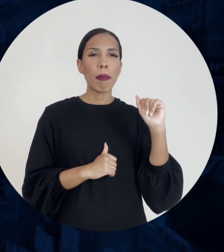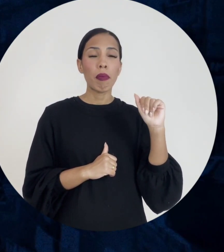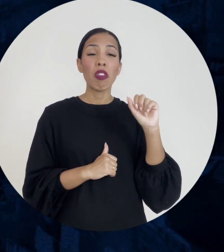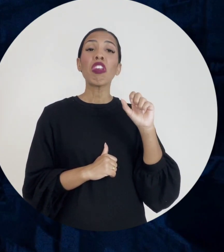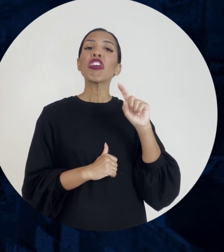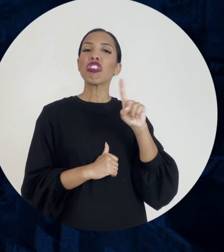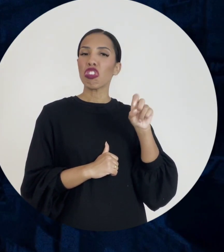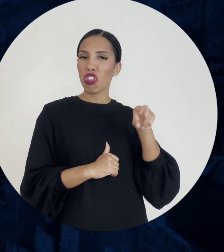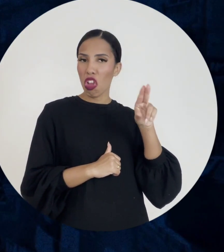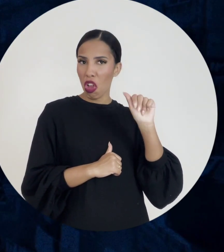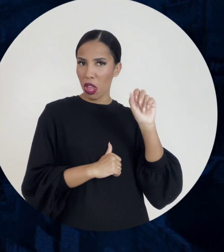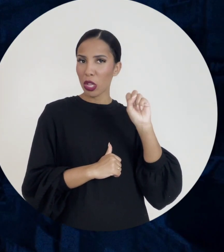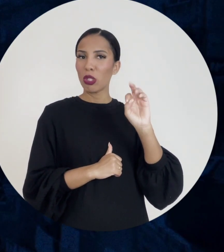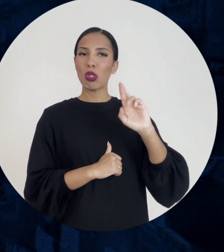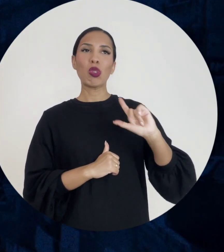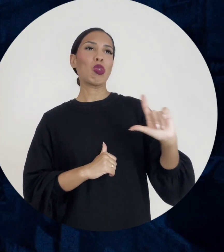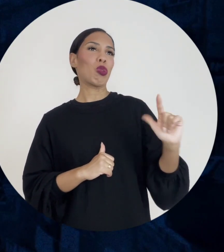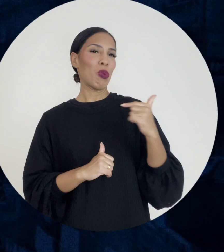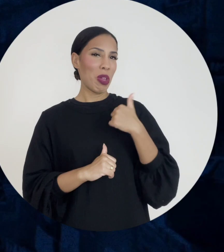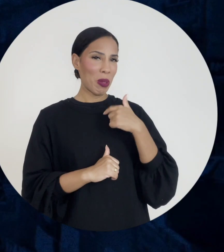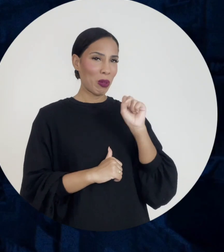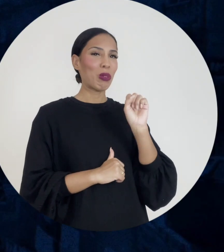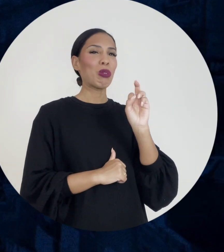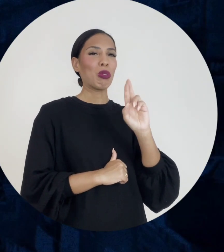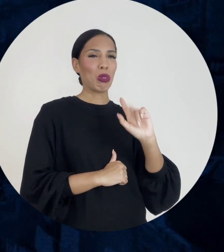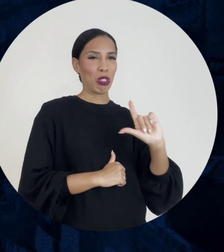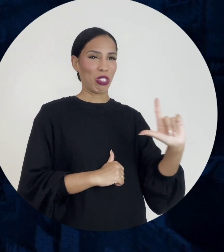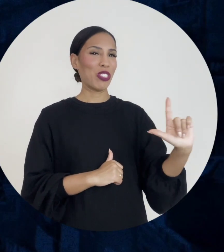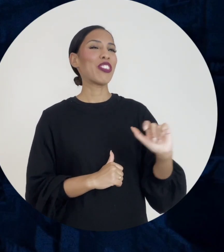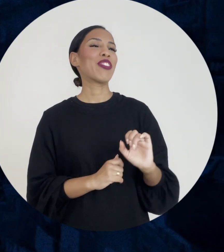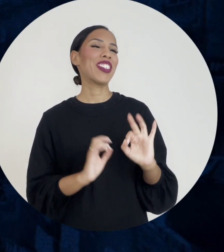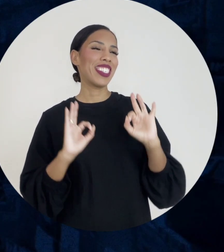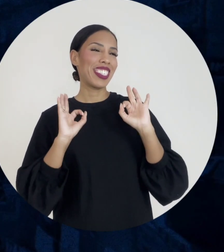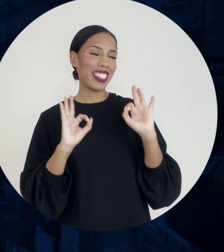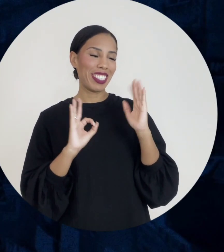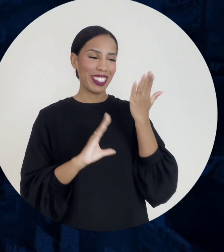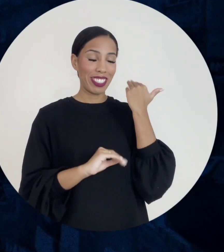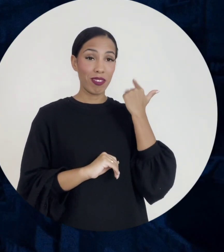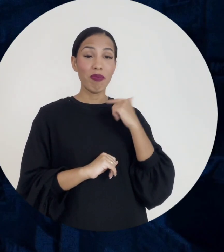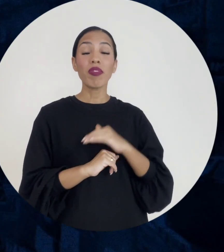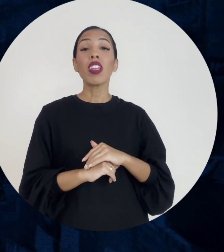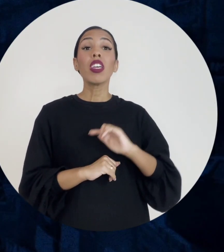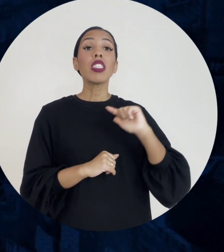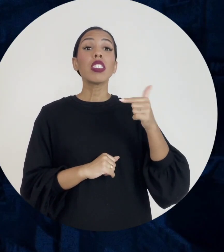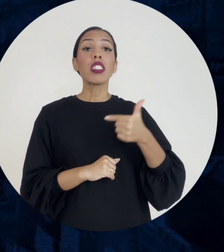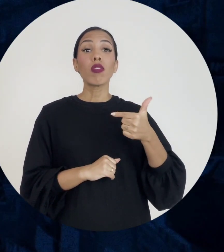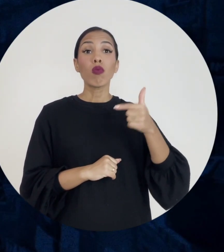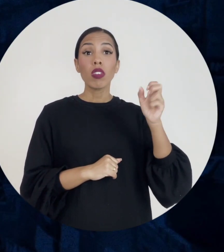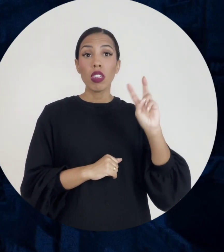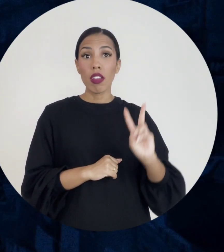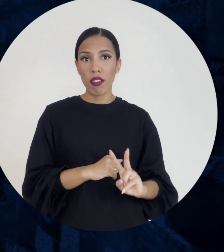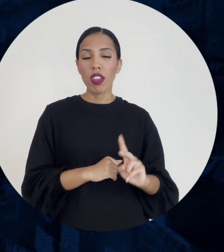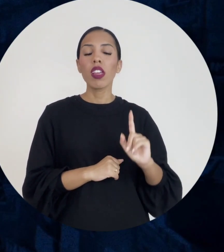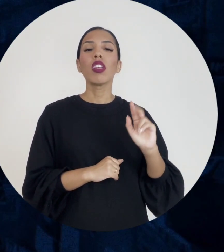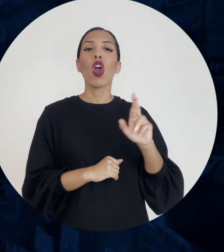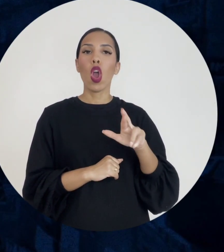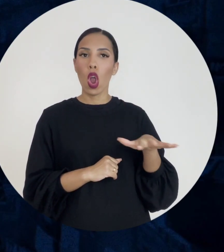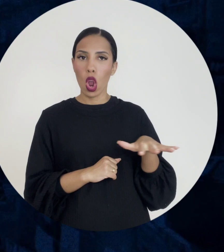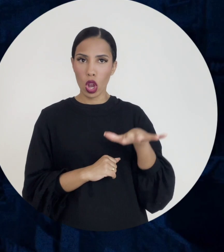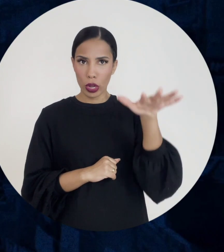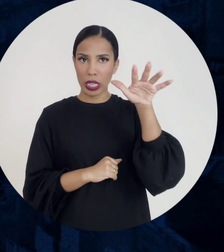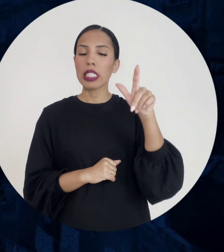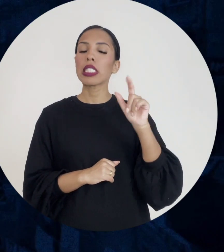Zona Sul, né? Garota Zona Sul, né? E aí, na segunda vez, já era Rocinha mesmo.